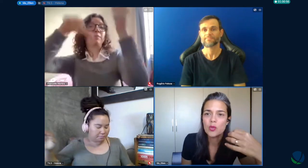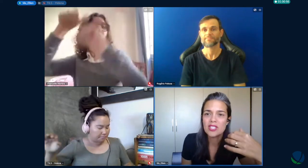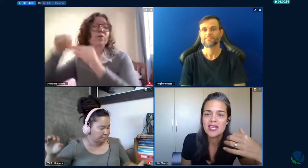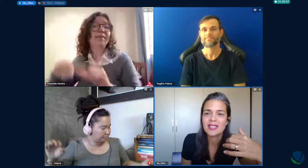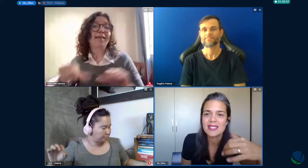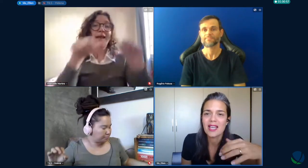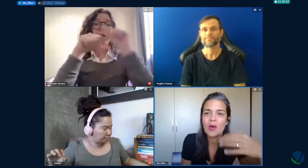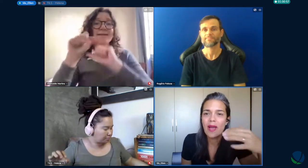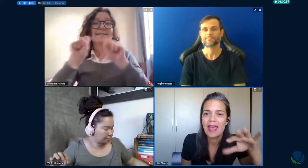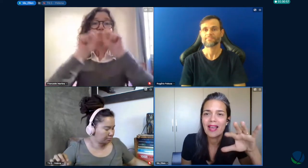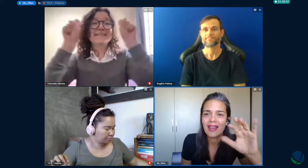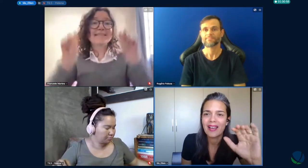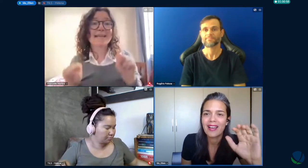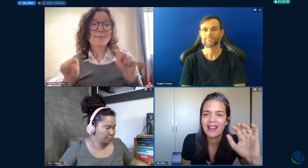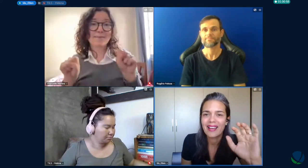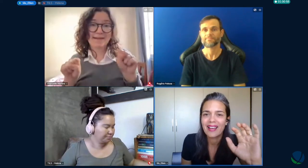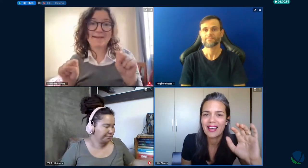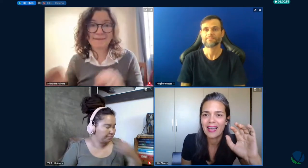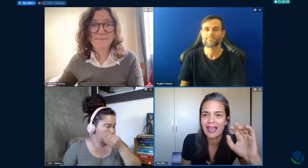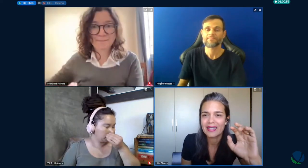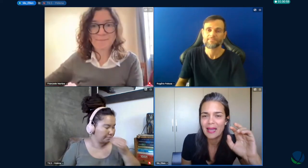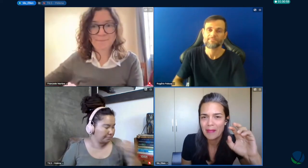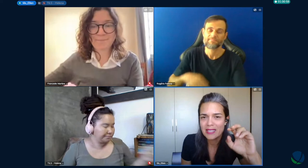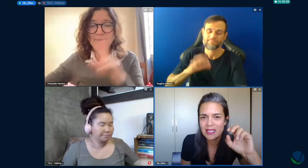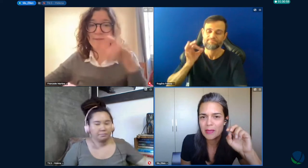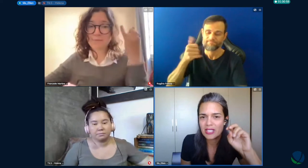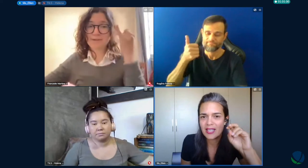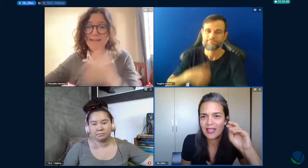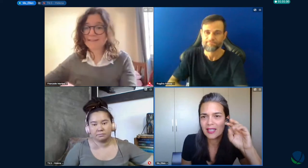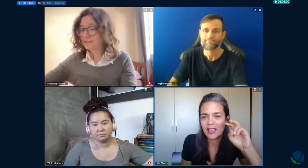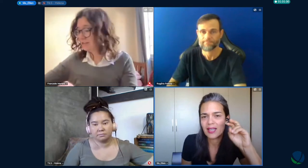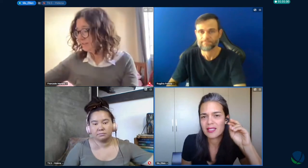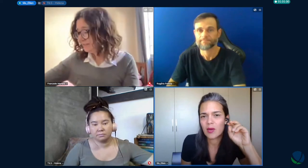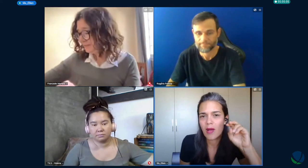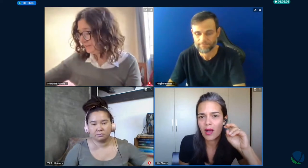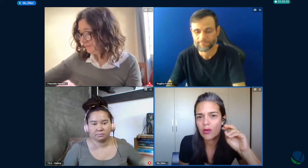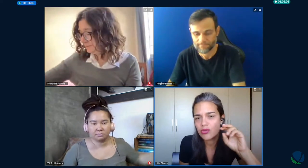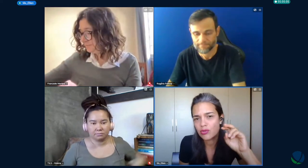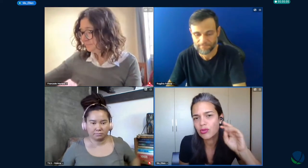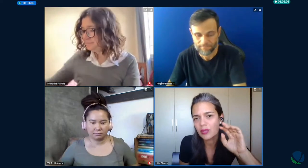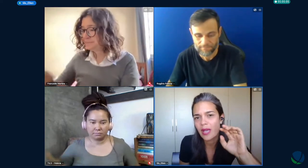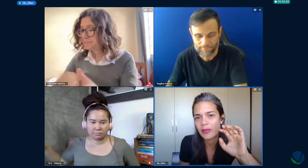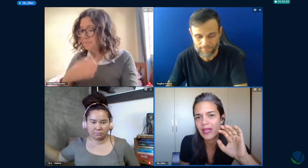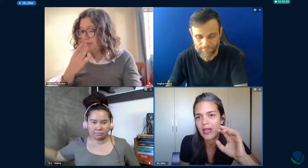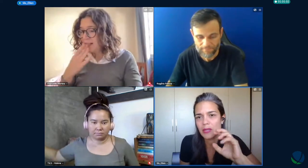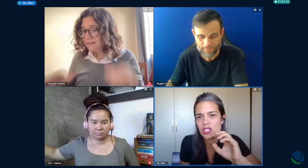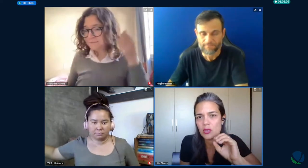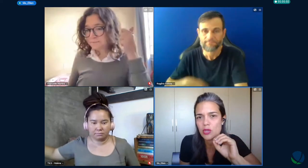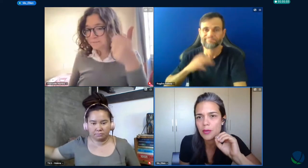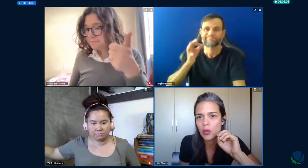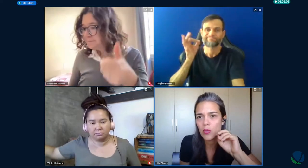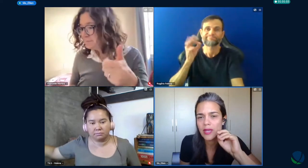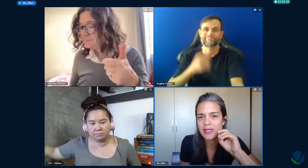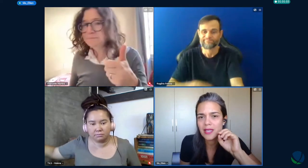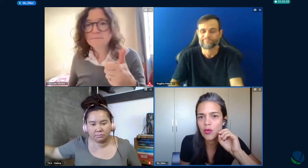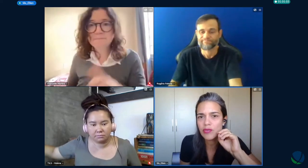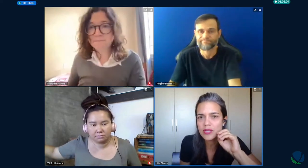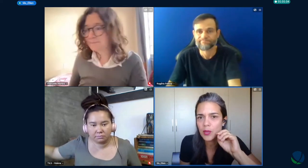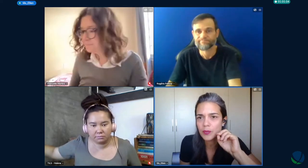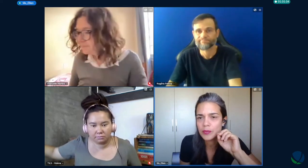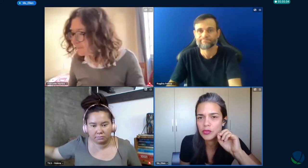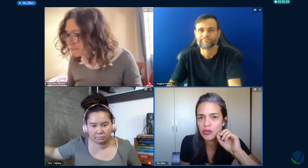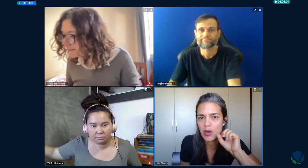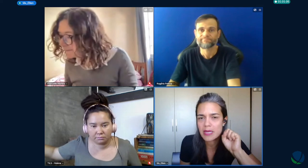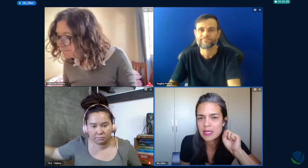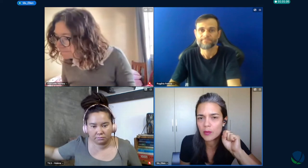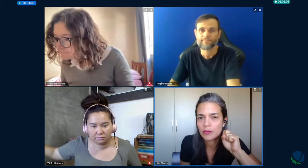Porque a sua dissertação, ela está bem sistematizada em relação ao surdo e ao intérprete. Então, só para não correr essa